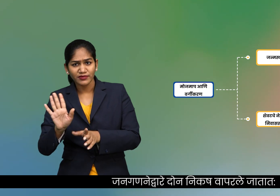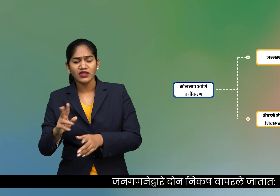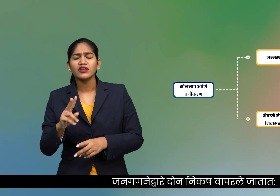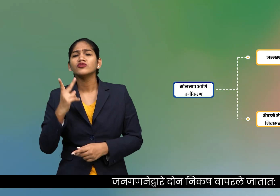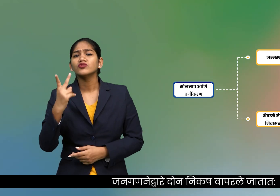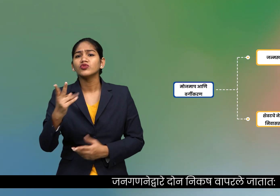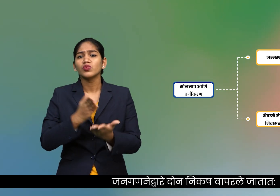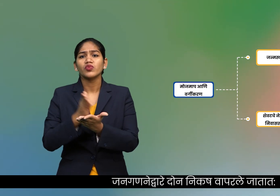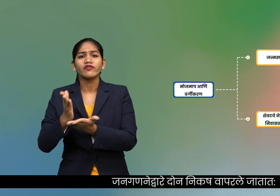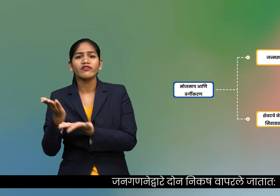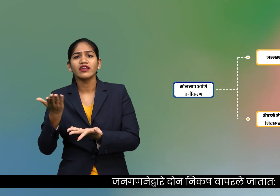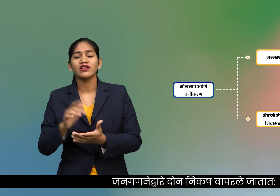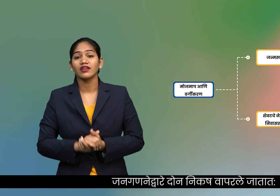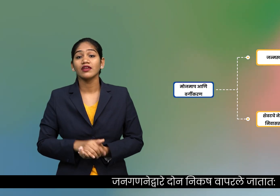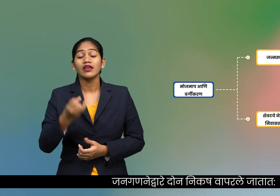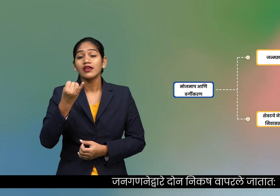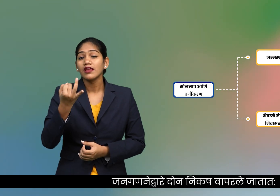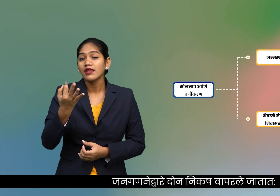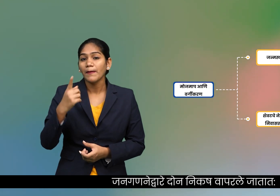जनगणनेद्वारे 2 निकष वापरले जातात.